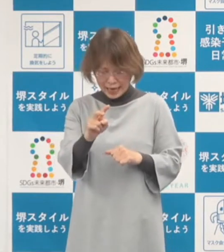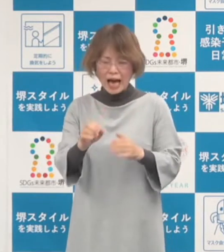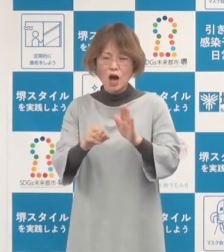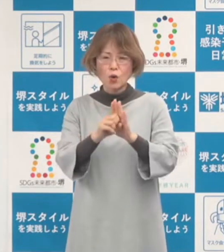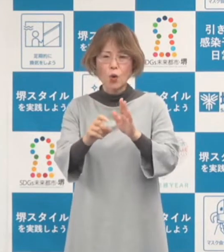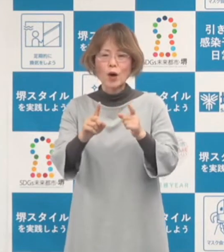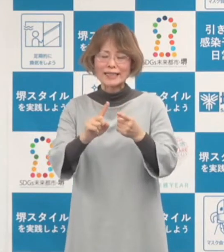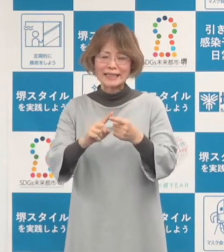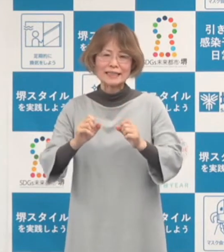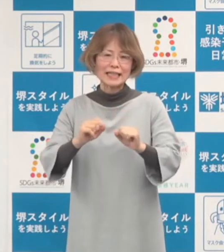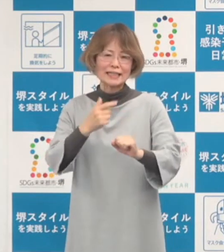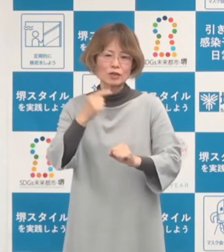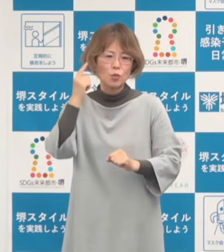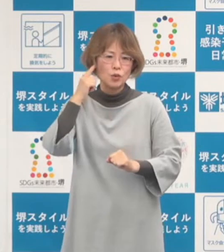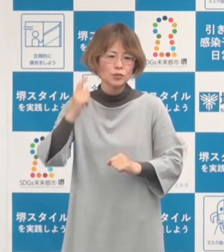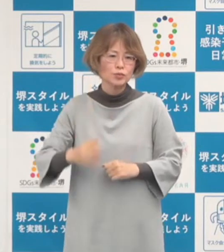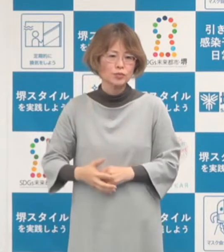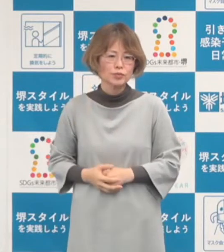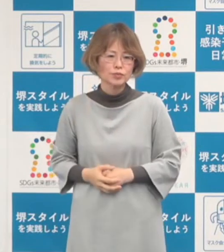考えています。